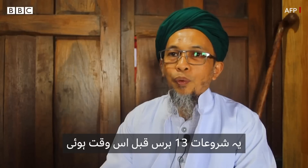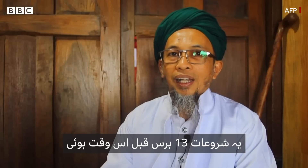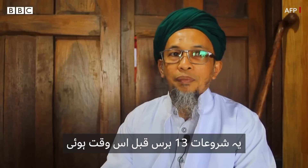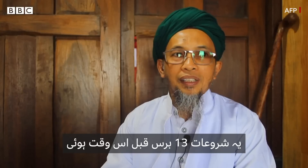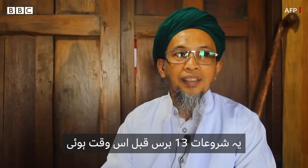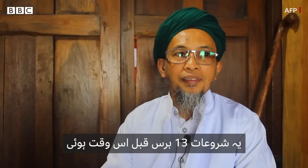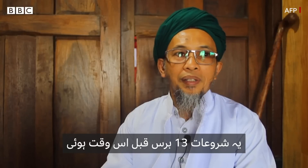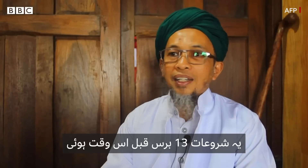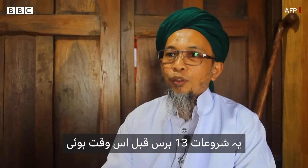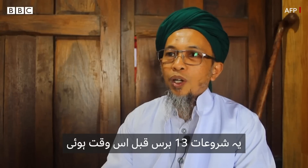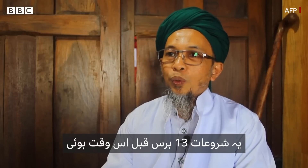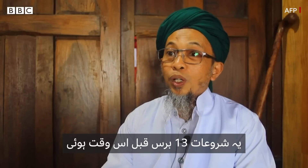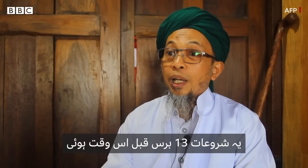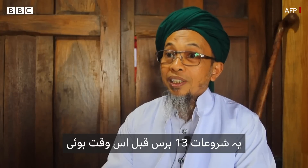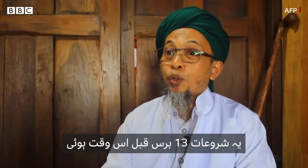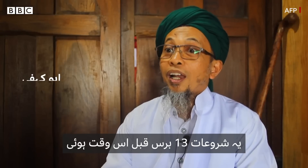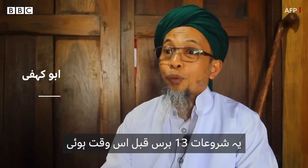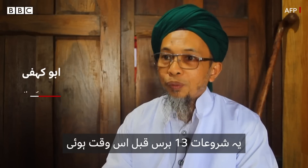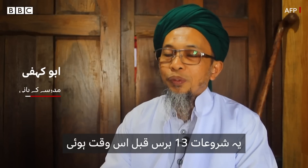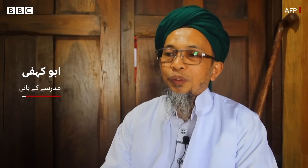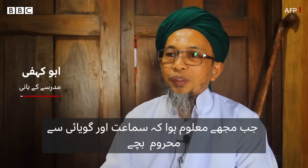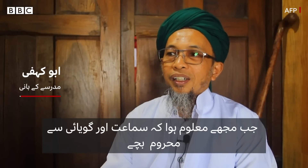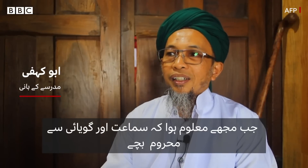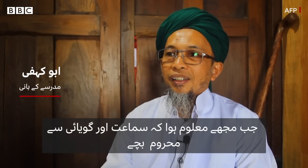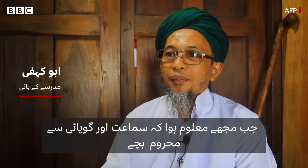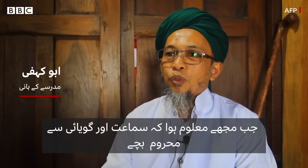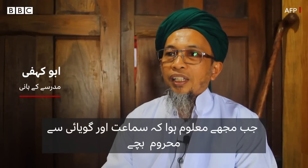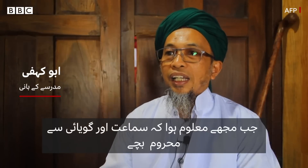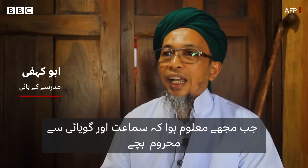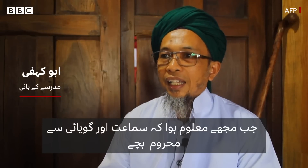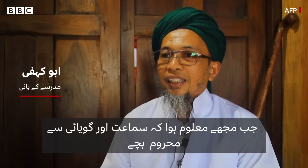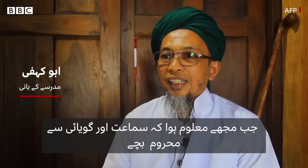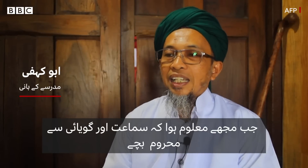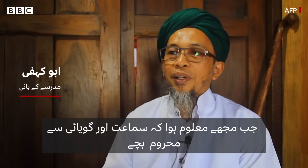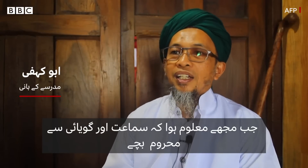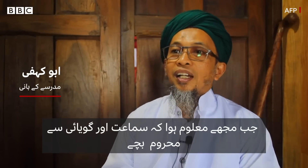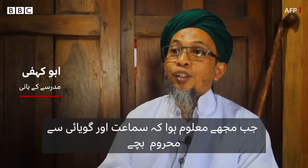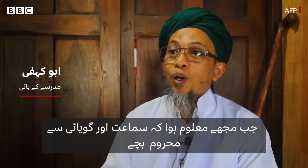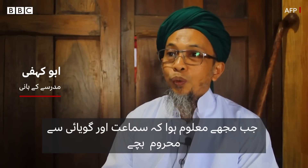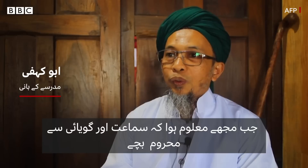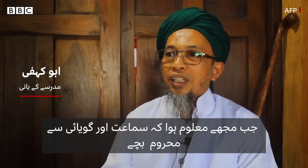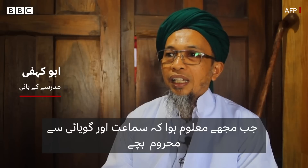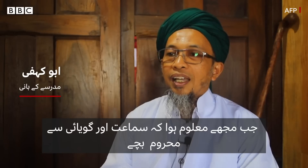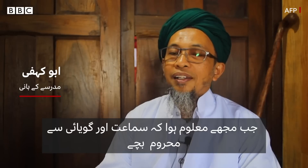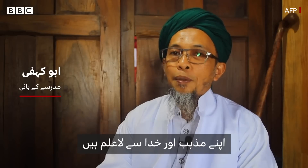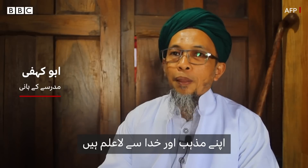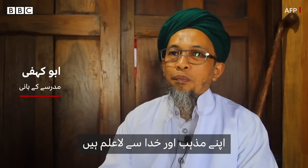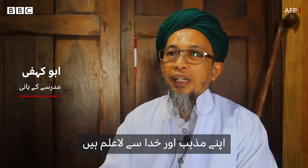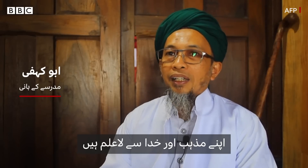awal kami mengenal tunarungu sudah 13 tahun yang lalu. Mulai tergerak hati ketika berkenal dengan tunarungu, ternyata